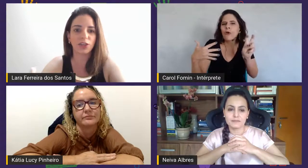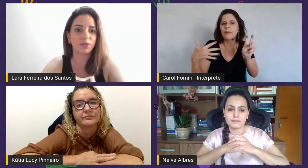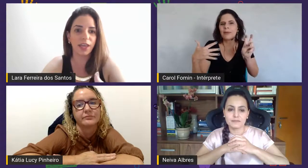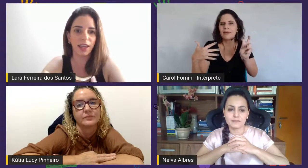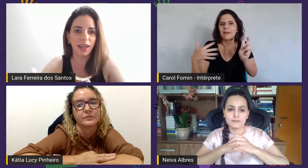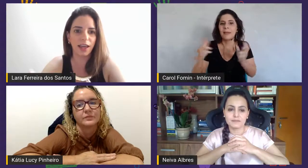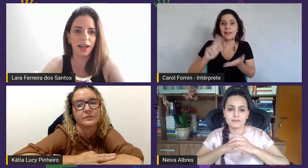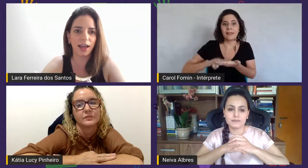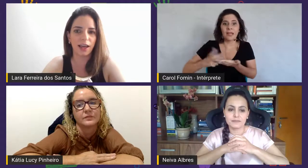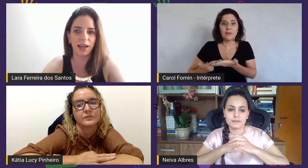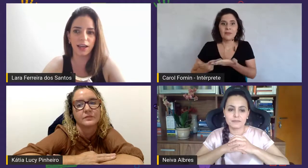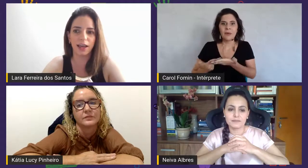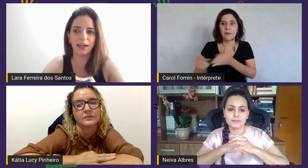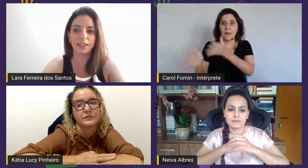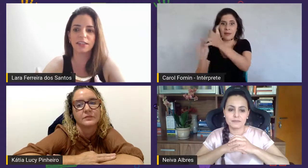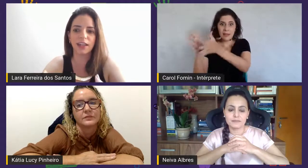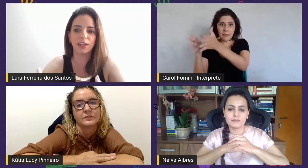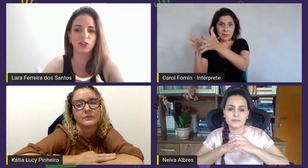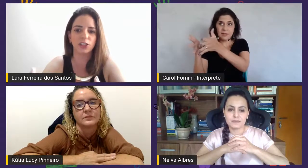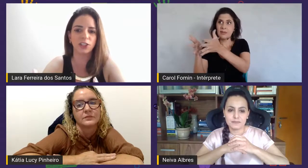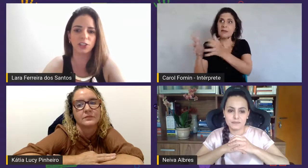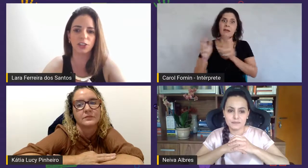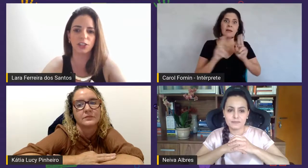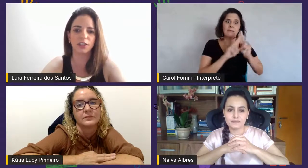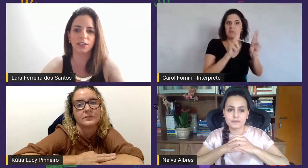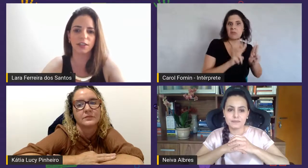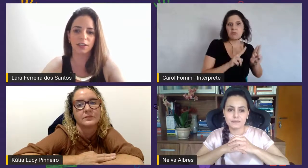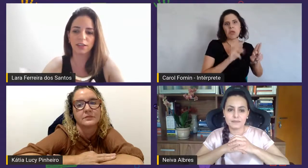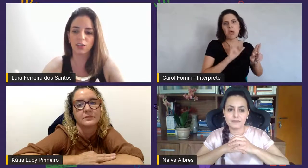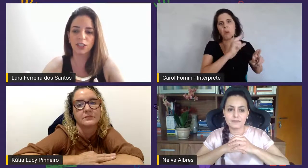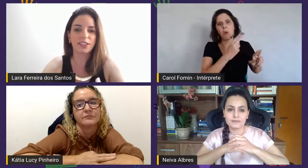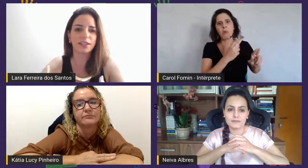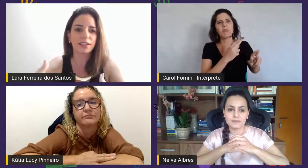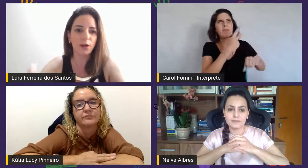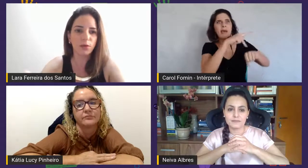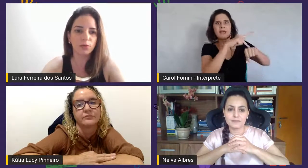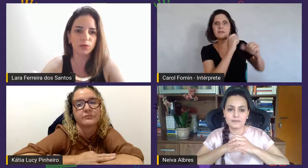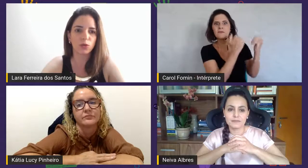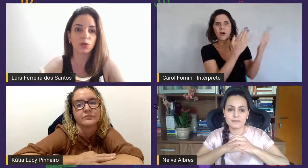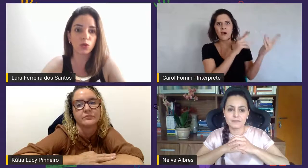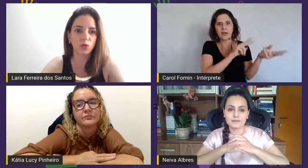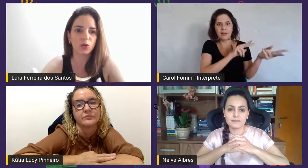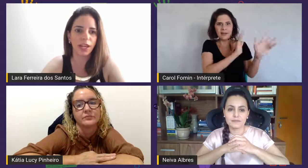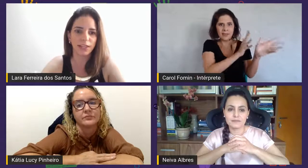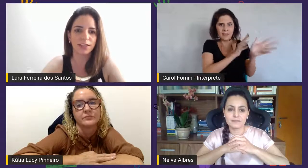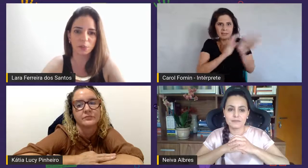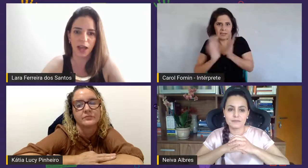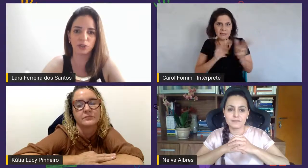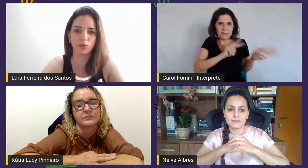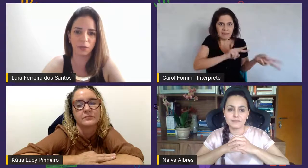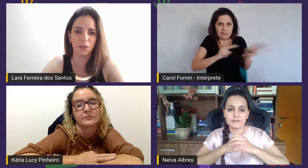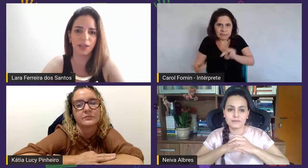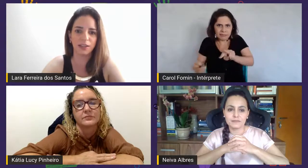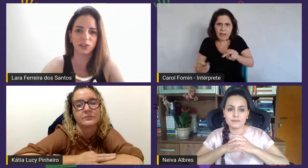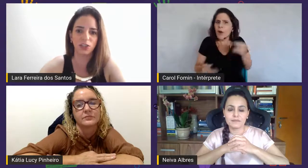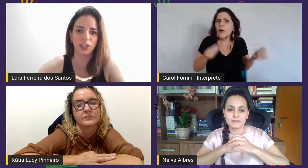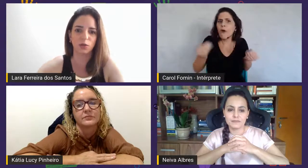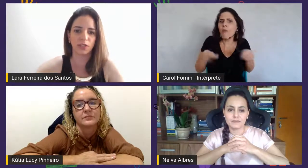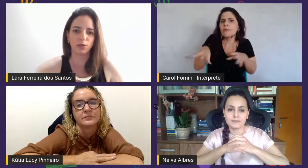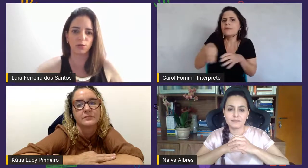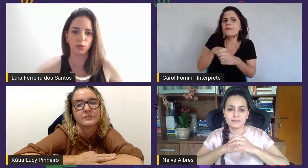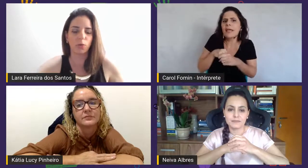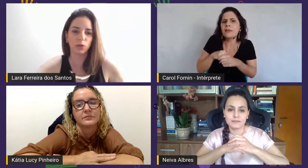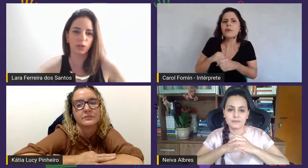a Kátia vê a necessidade de inserção do surdo nesse espaço também